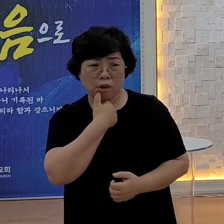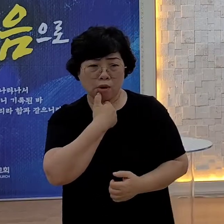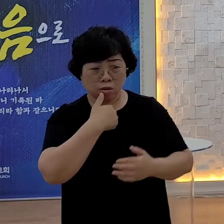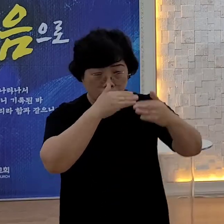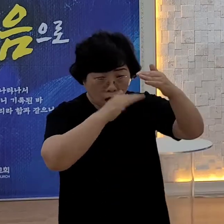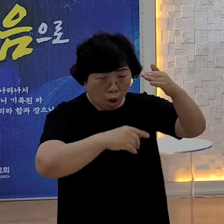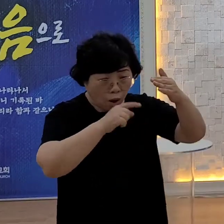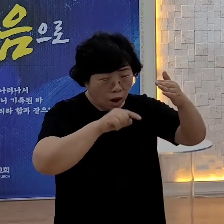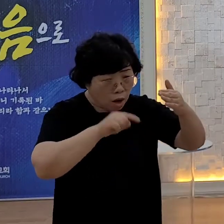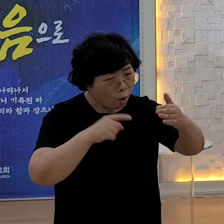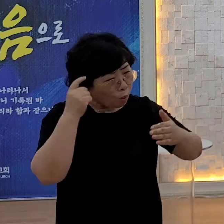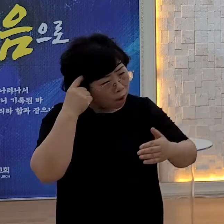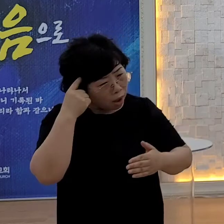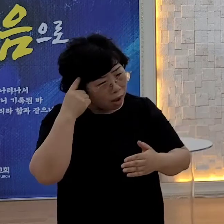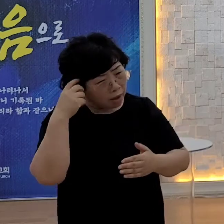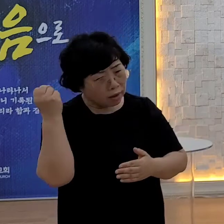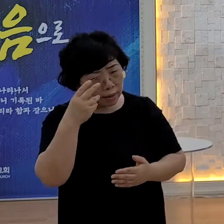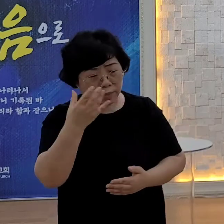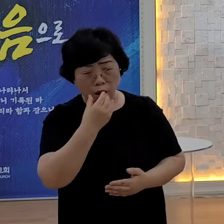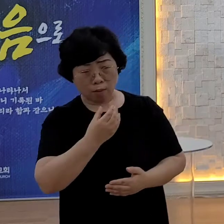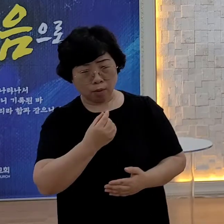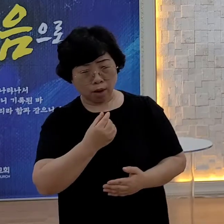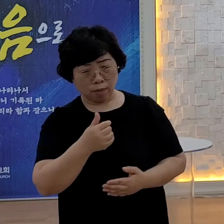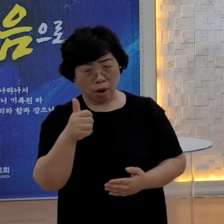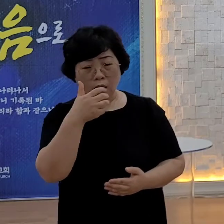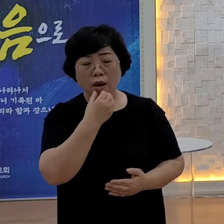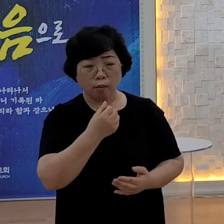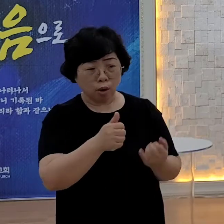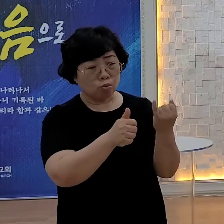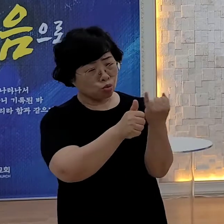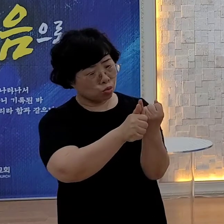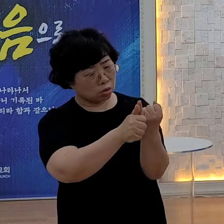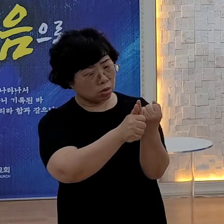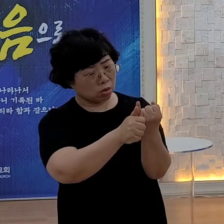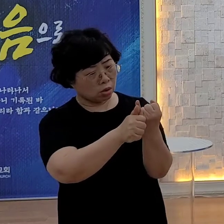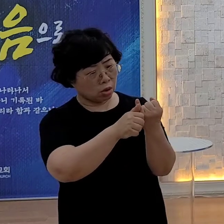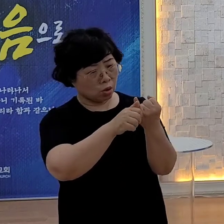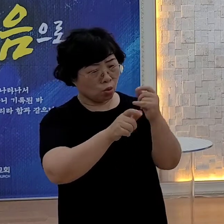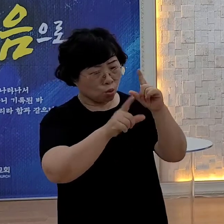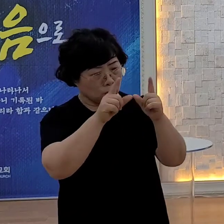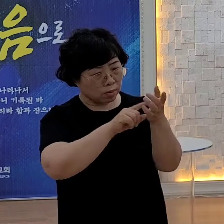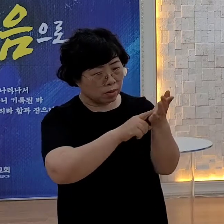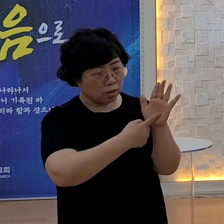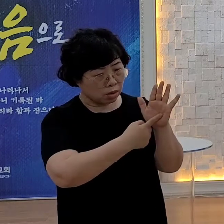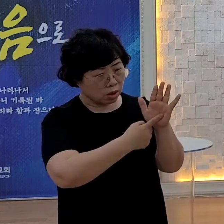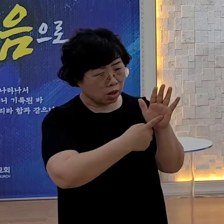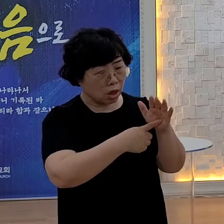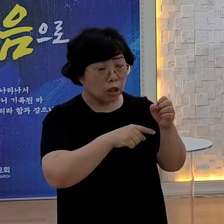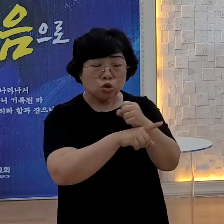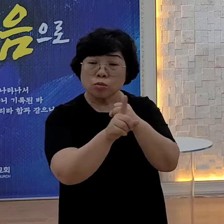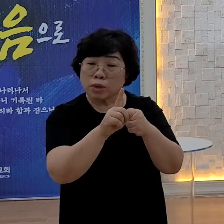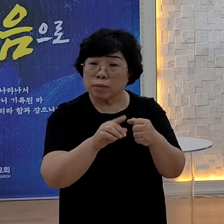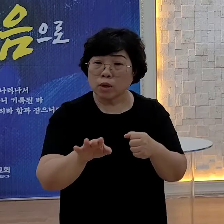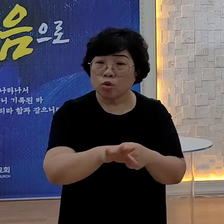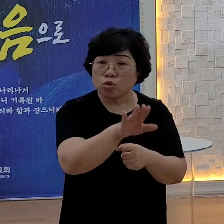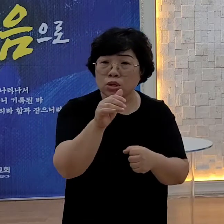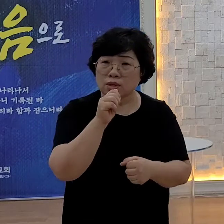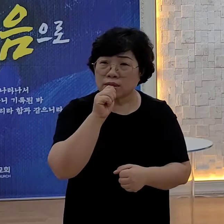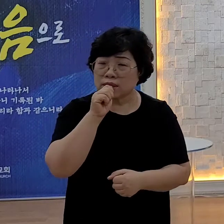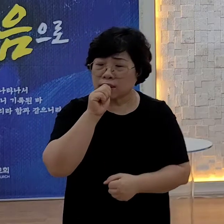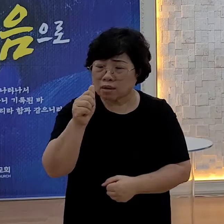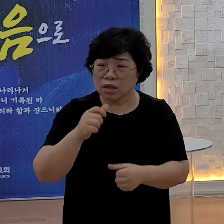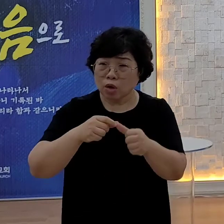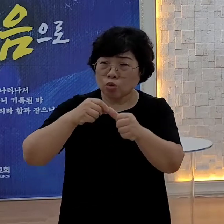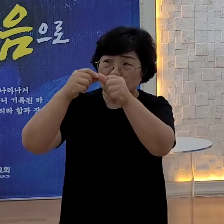아브라함이 나오고 사라가 나올까요? 왜 이러냐면 우리가 절대로 구원받을 수